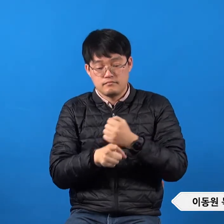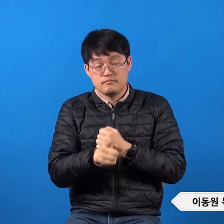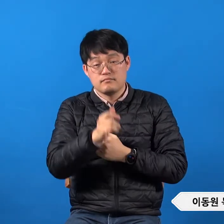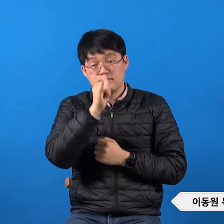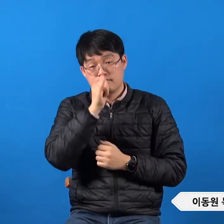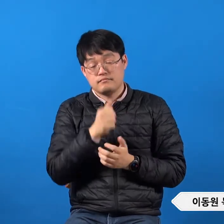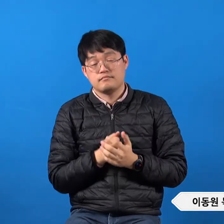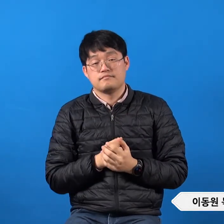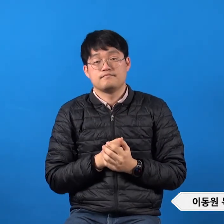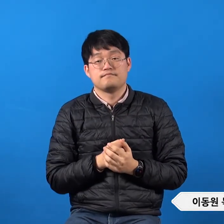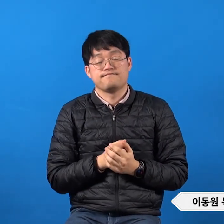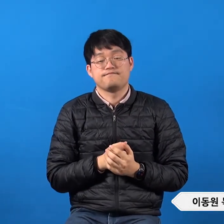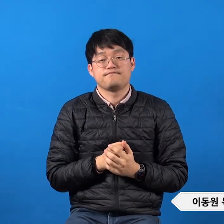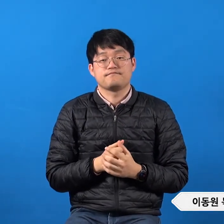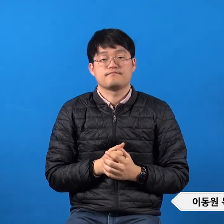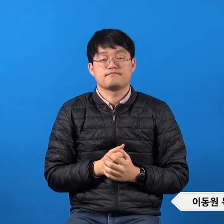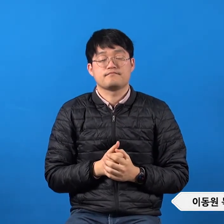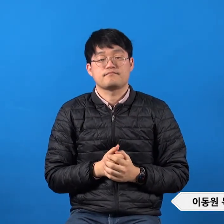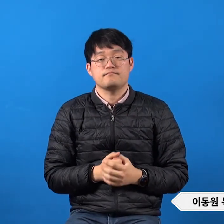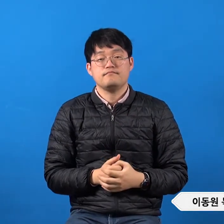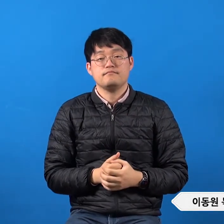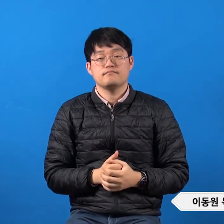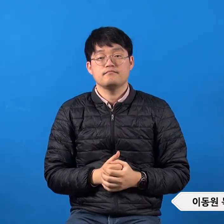있습니다. 자,